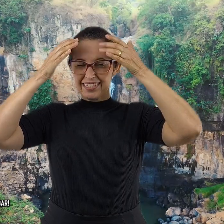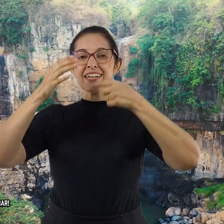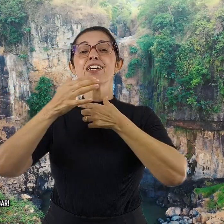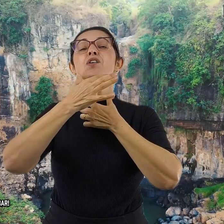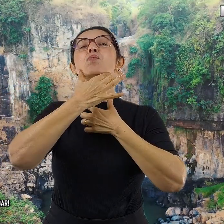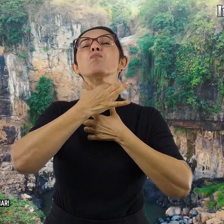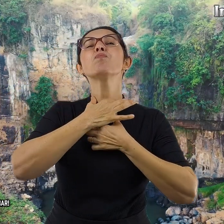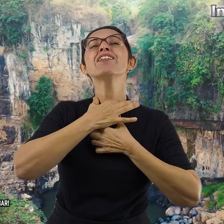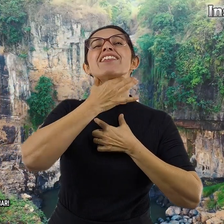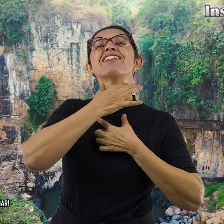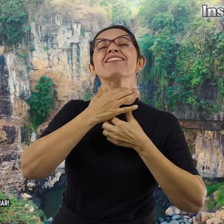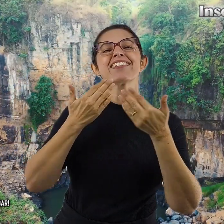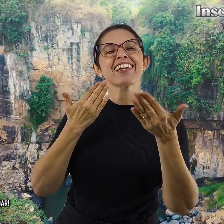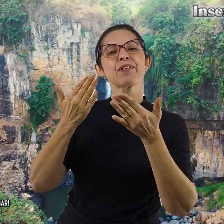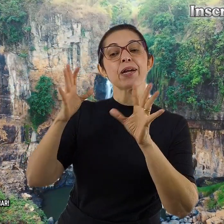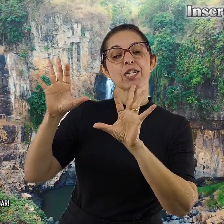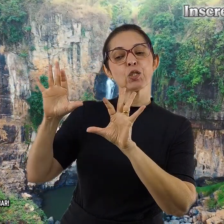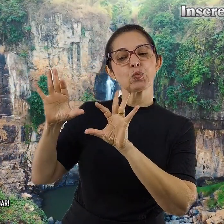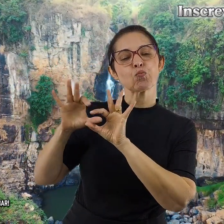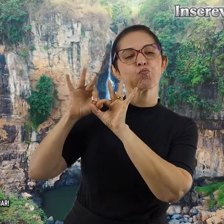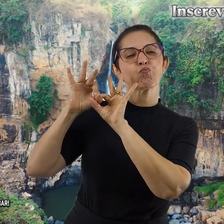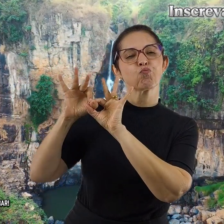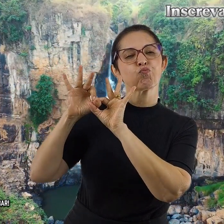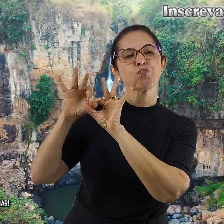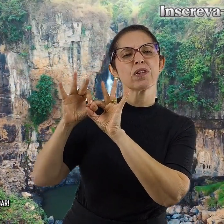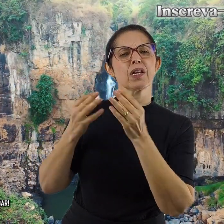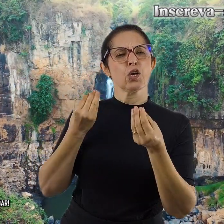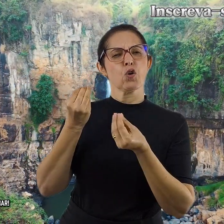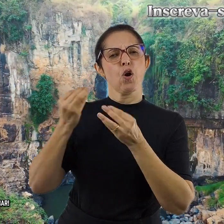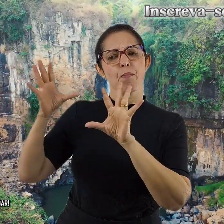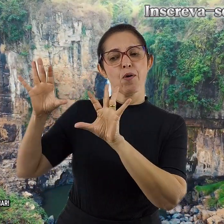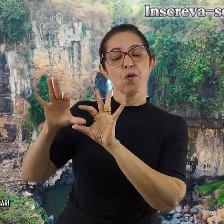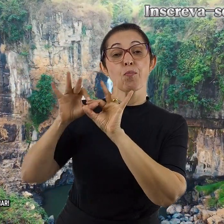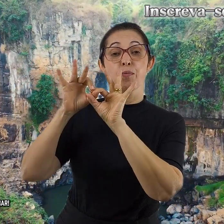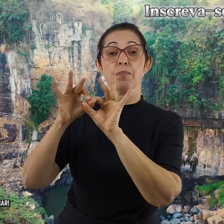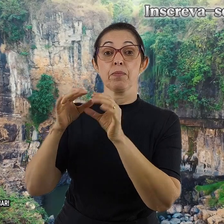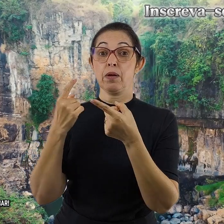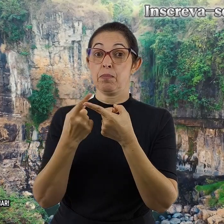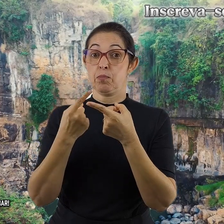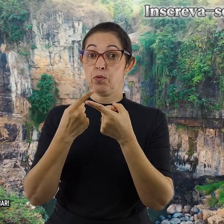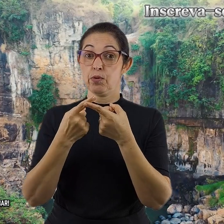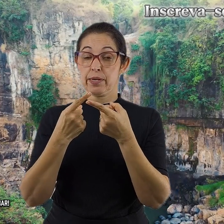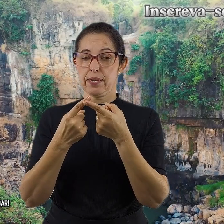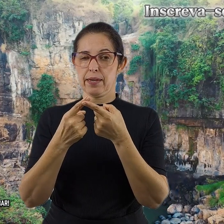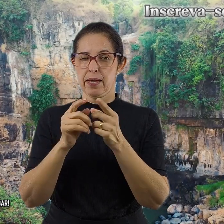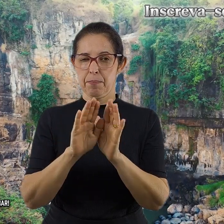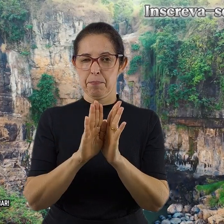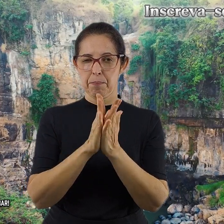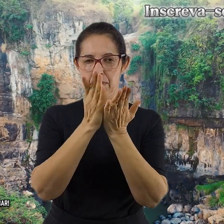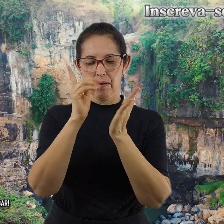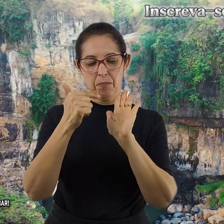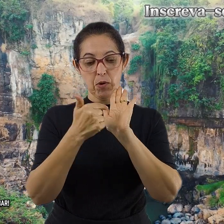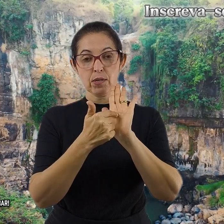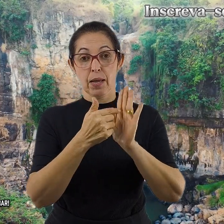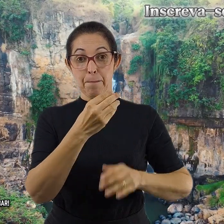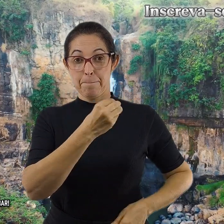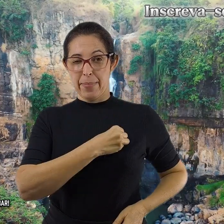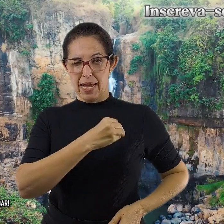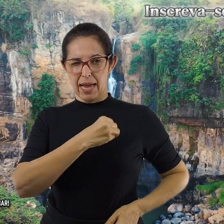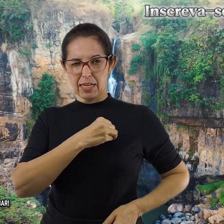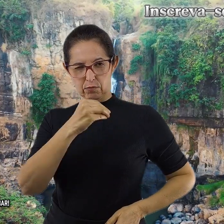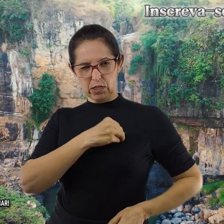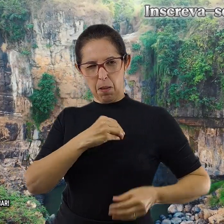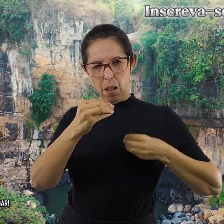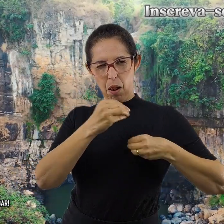se estabelece? A Bíblia diz: o vosso pecado faz separação entre